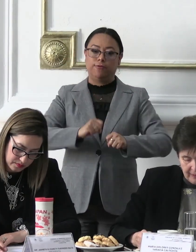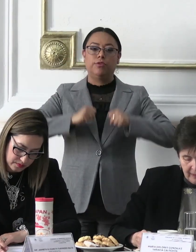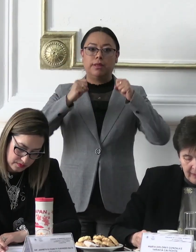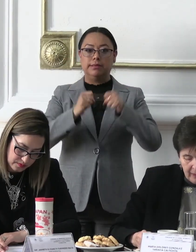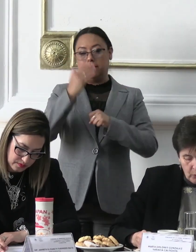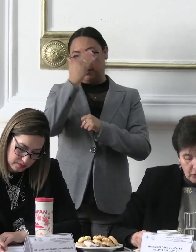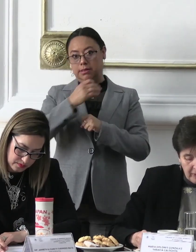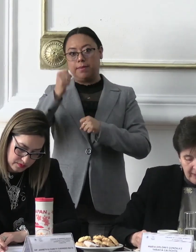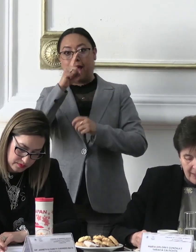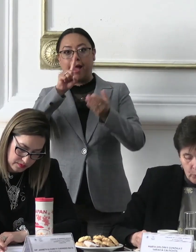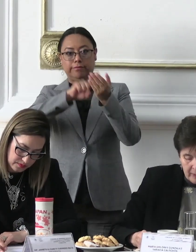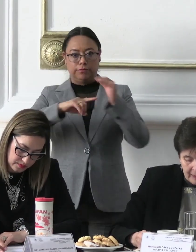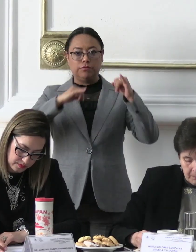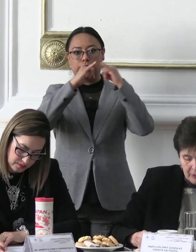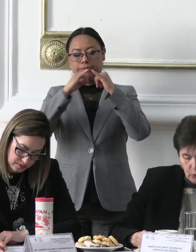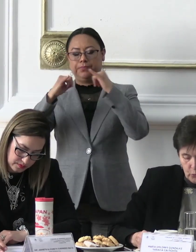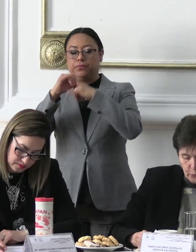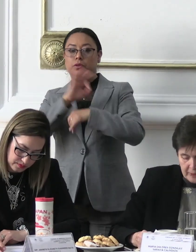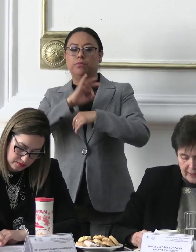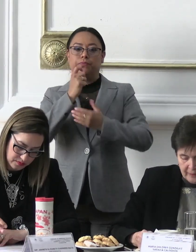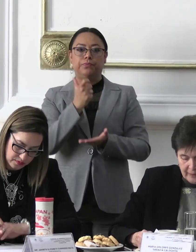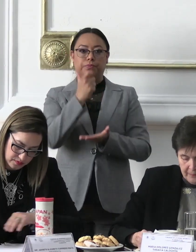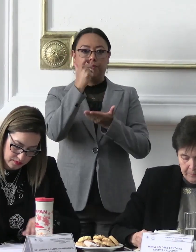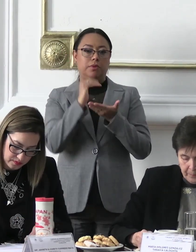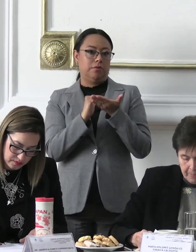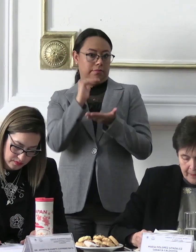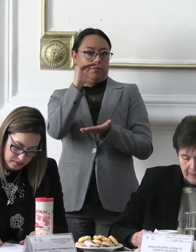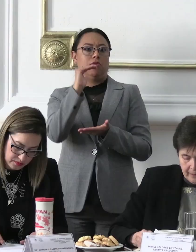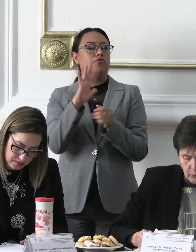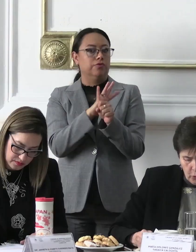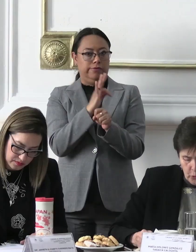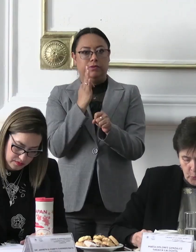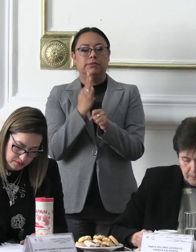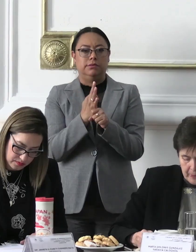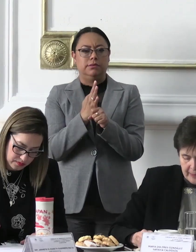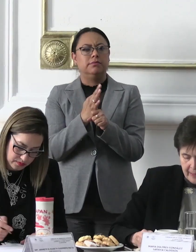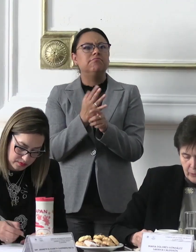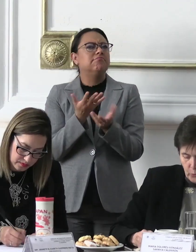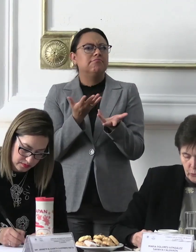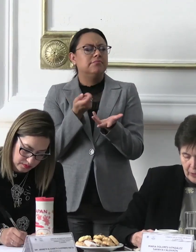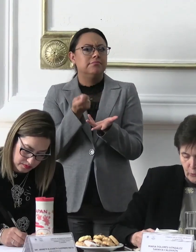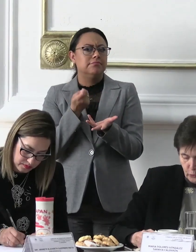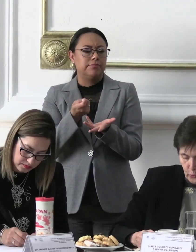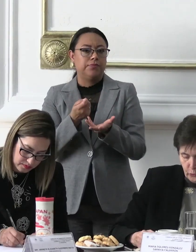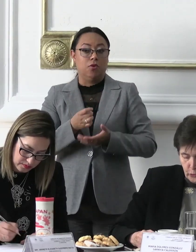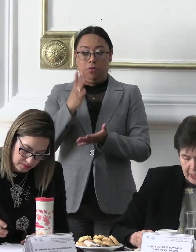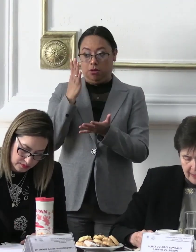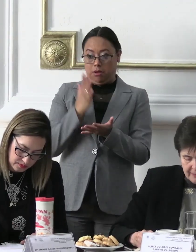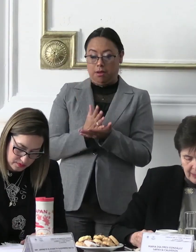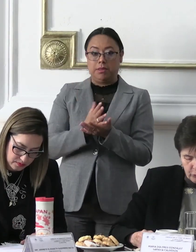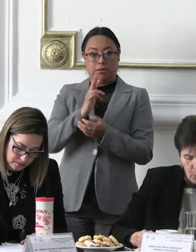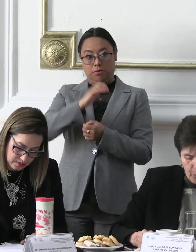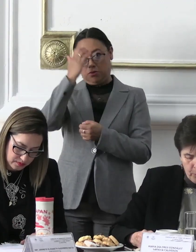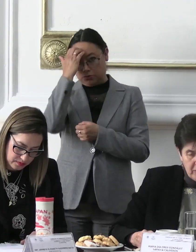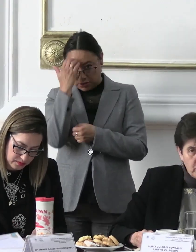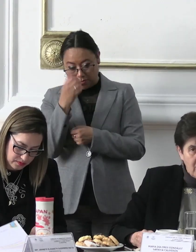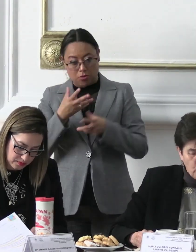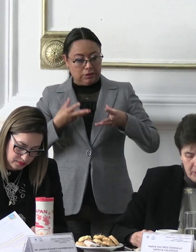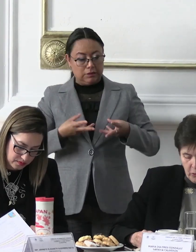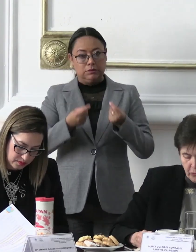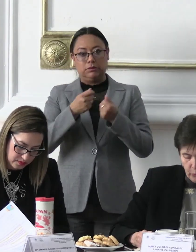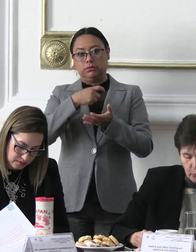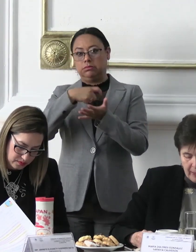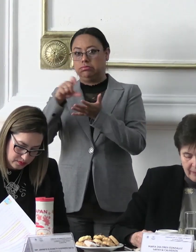institucionales. Considerar un incremento suficiente no solo implica reconocer los costos reales de los